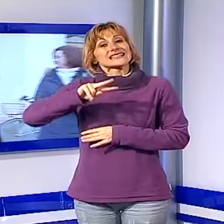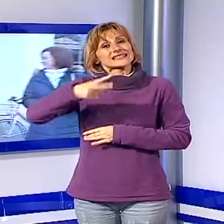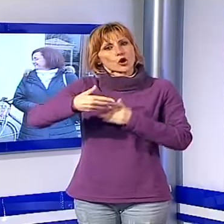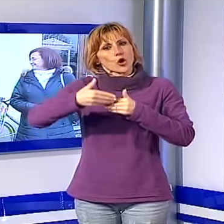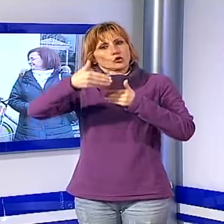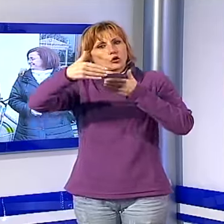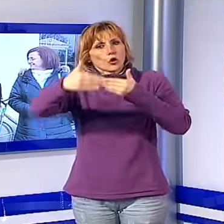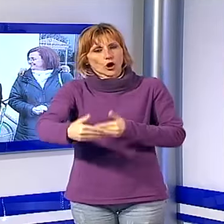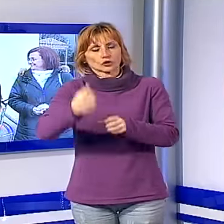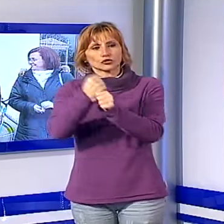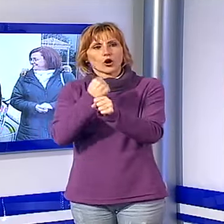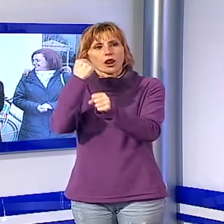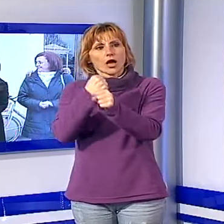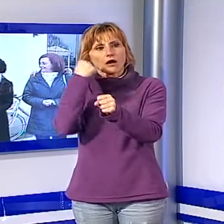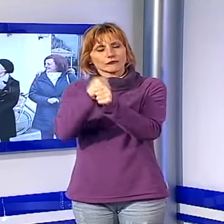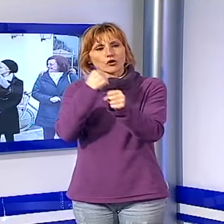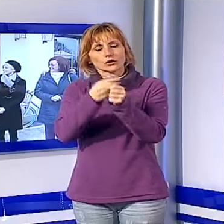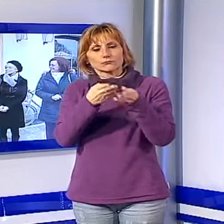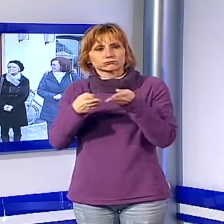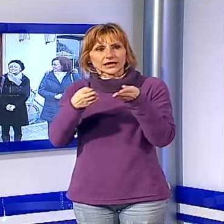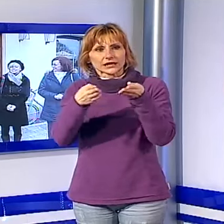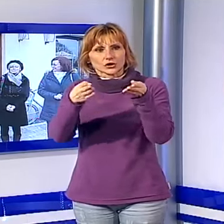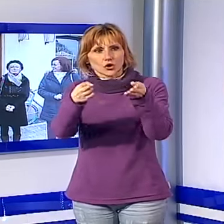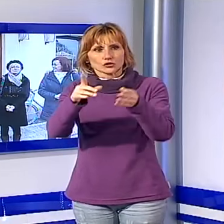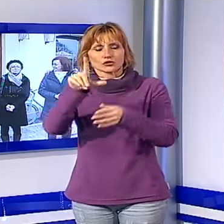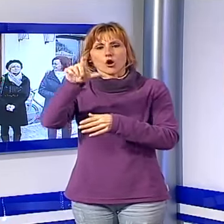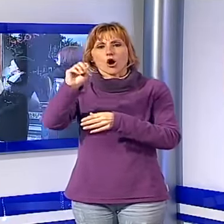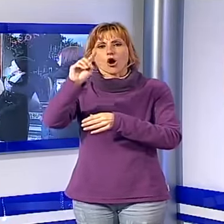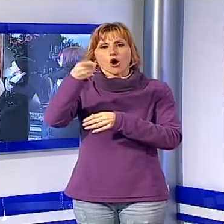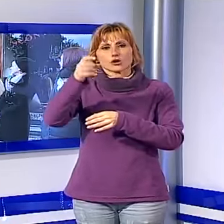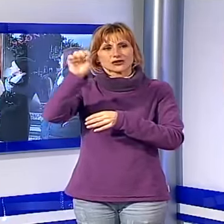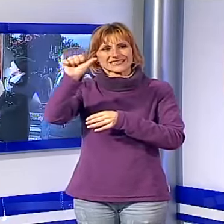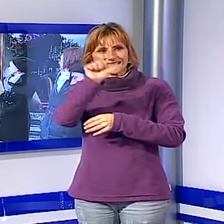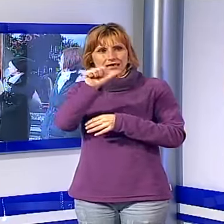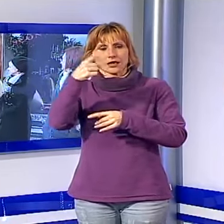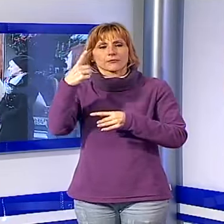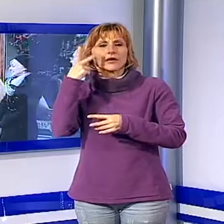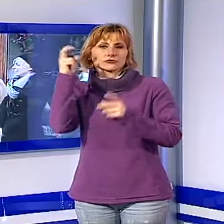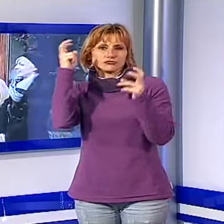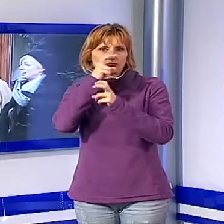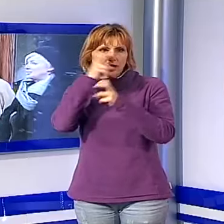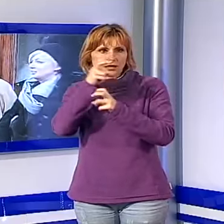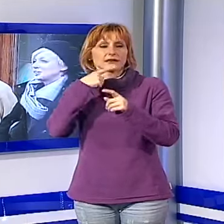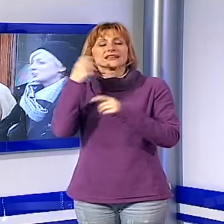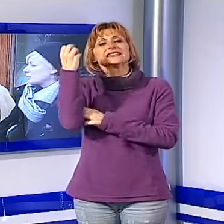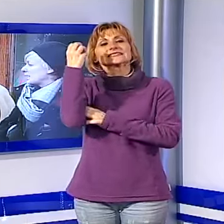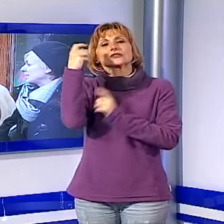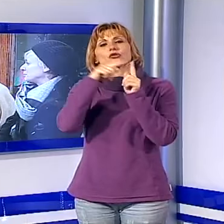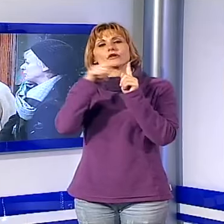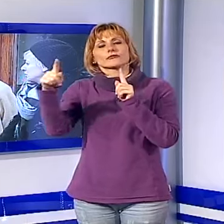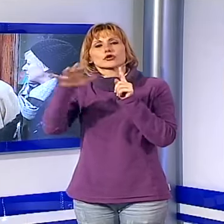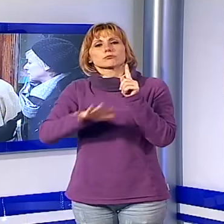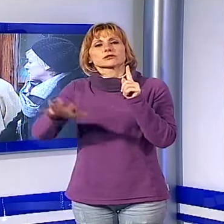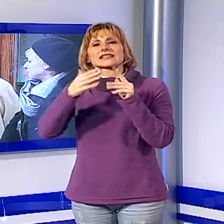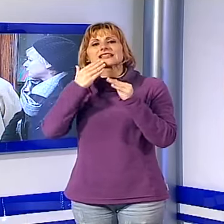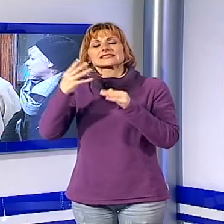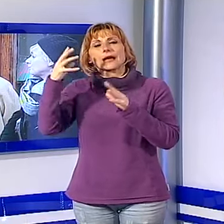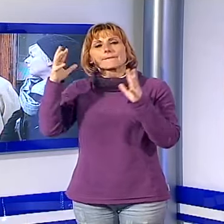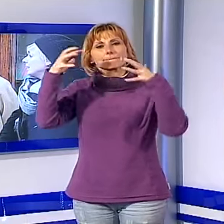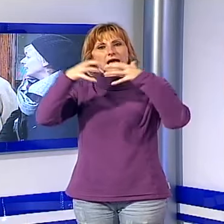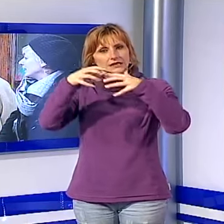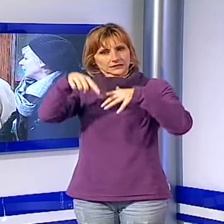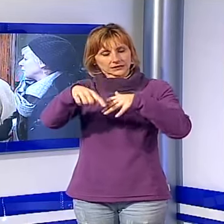lotto dei lavori di realizzazione di un percorso Loges per non vedenti che dalla stazione di Lucca arriverà fino a piazza San Martino. Il